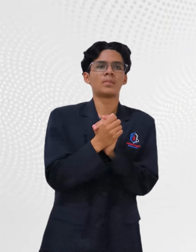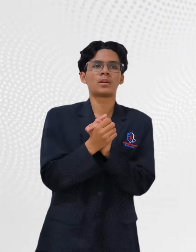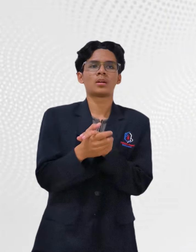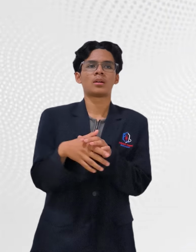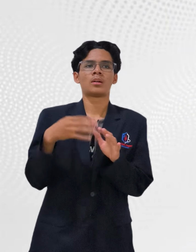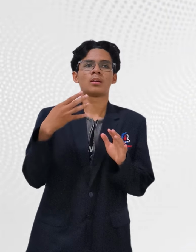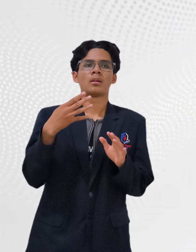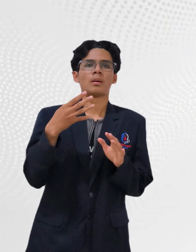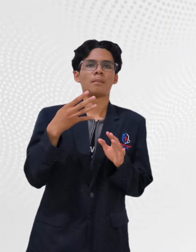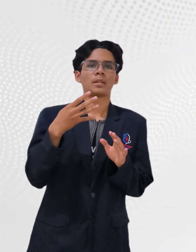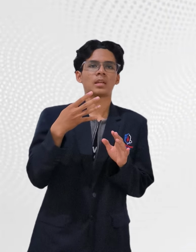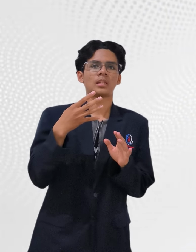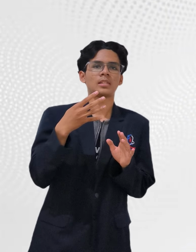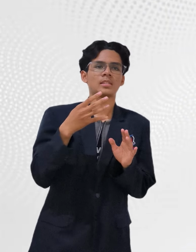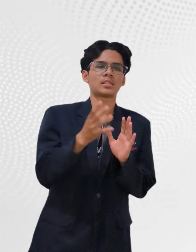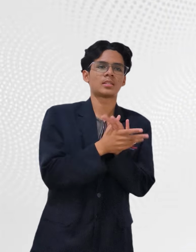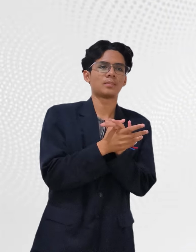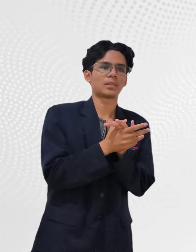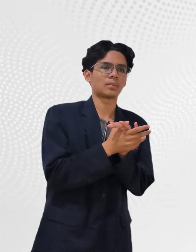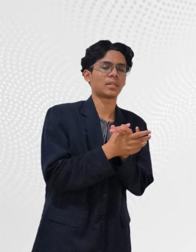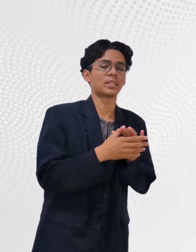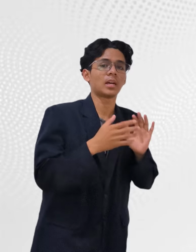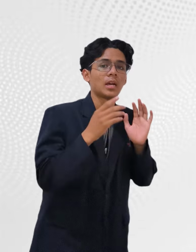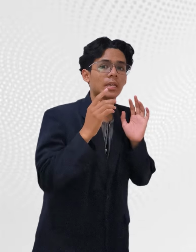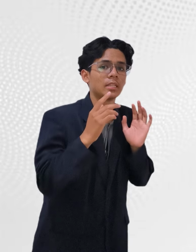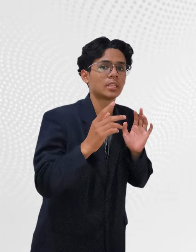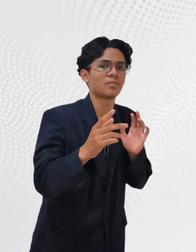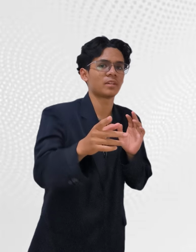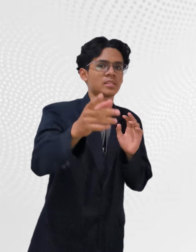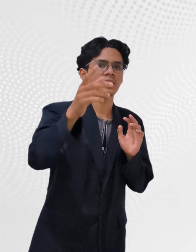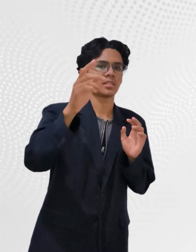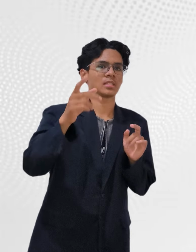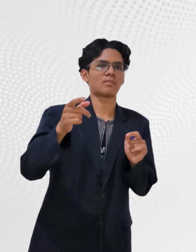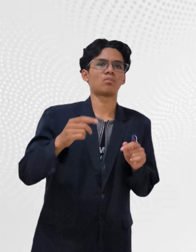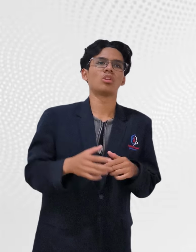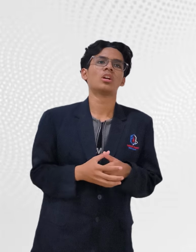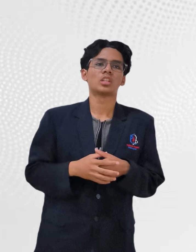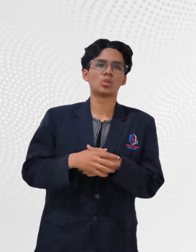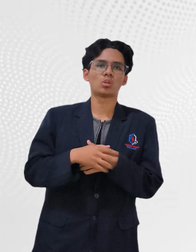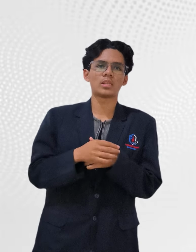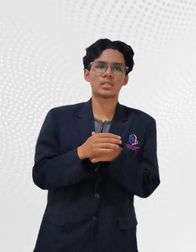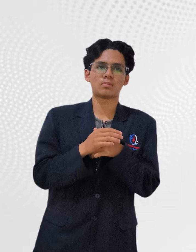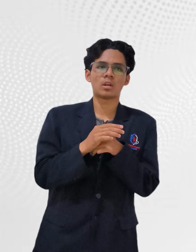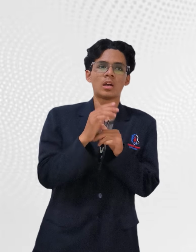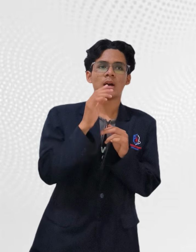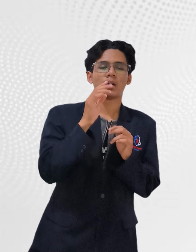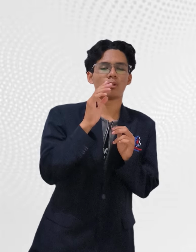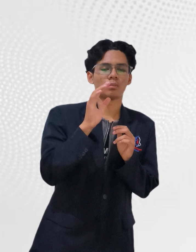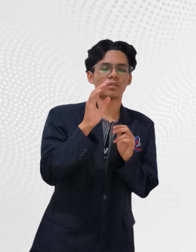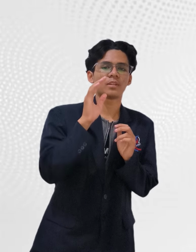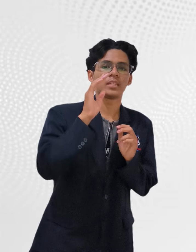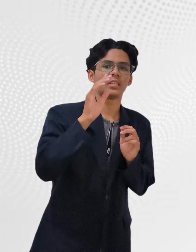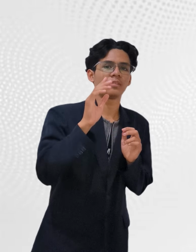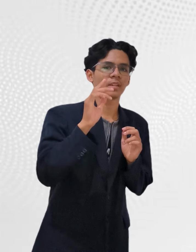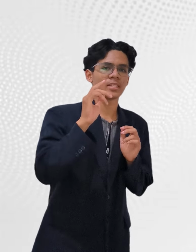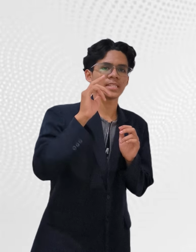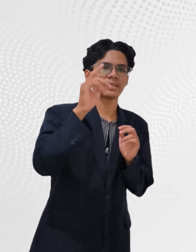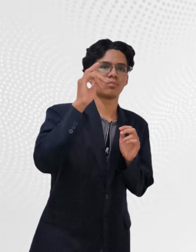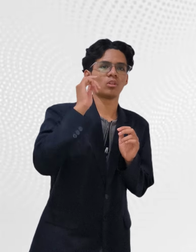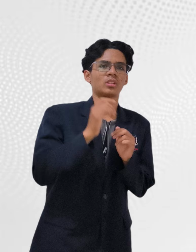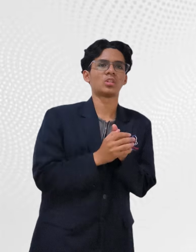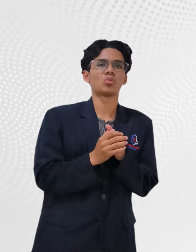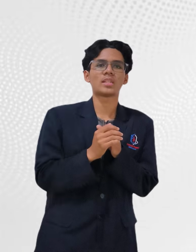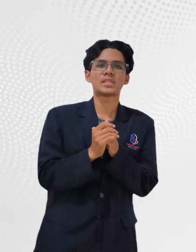menjadi beberapa 4 analisis. Yang pertama kita identifikasi sampul. Tentukan